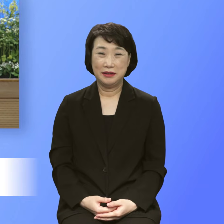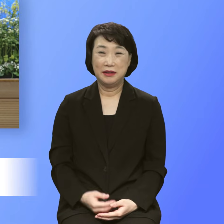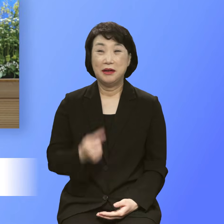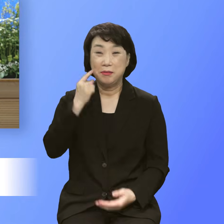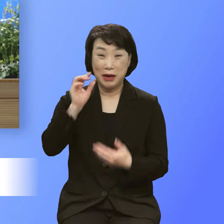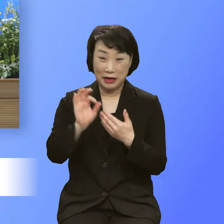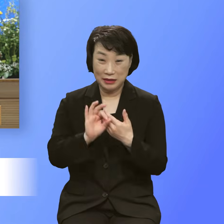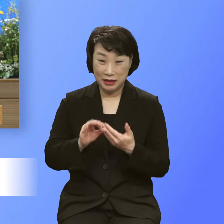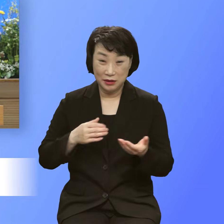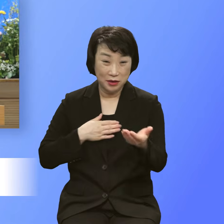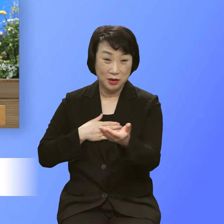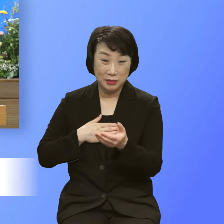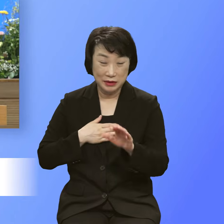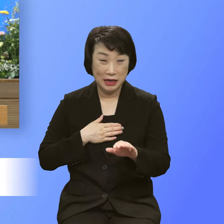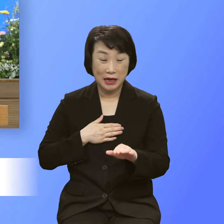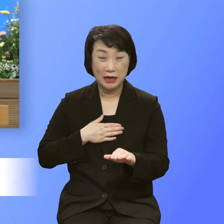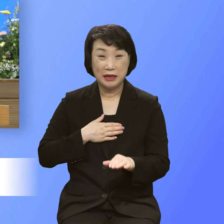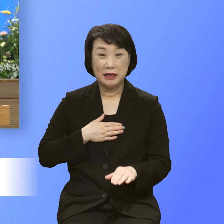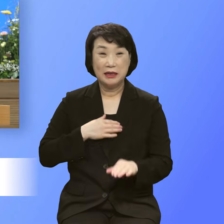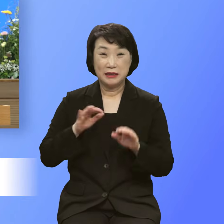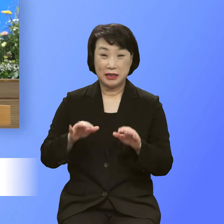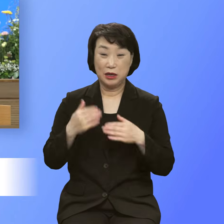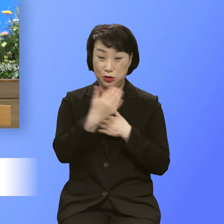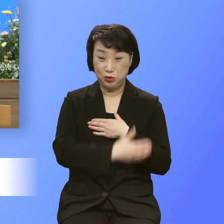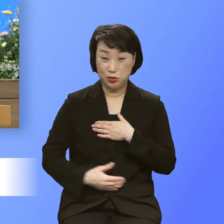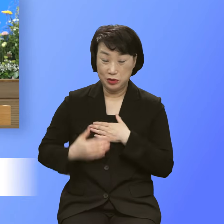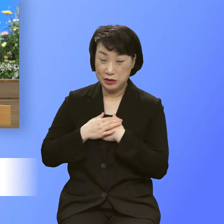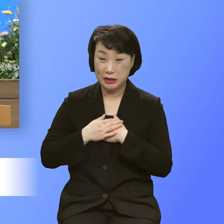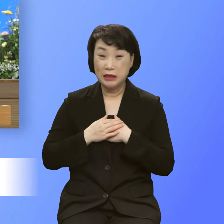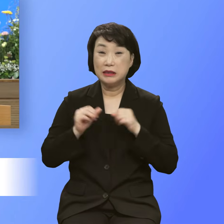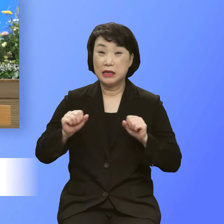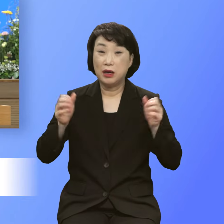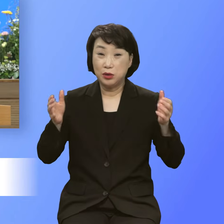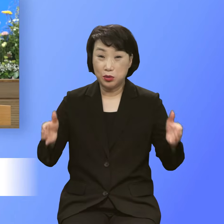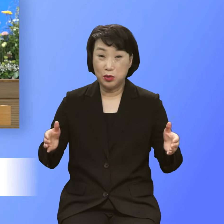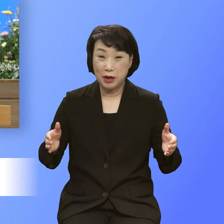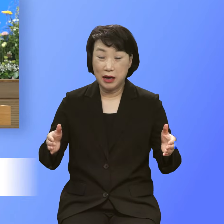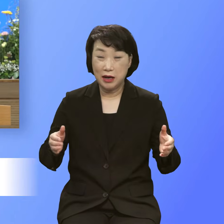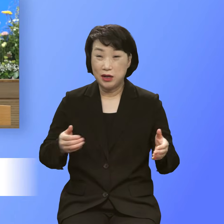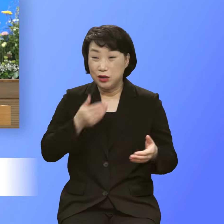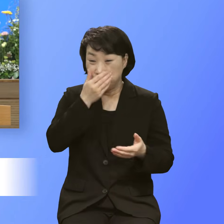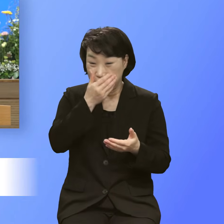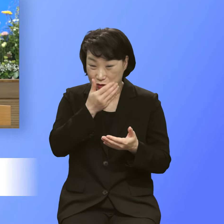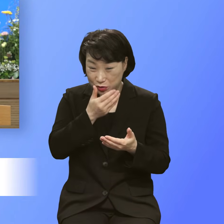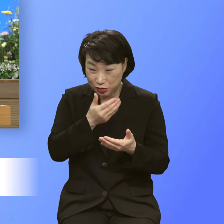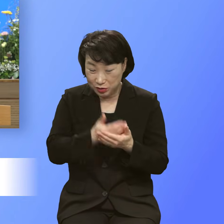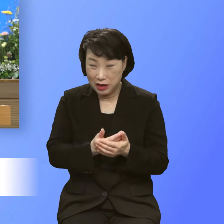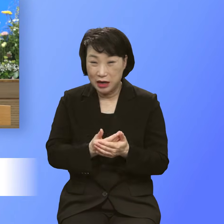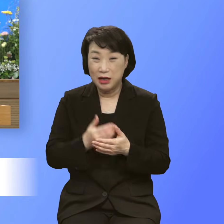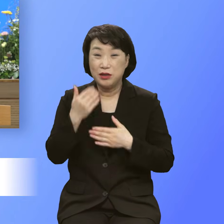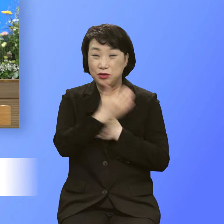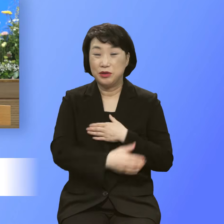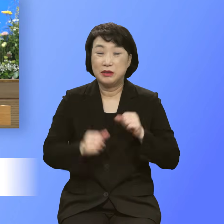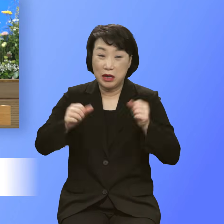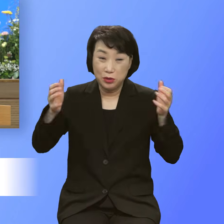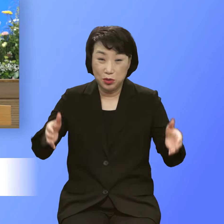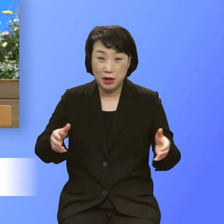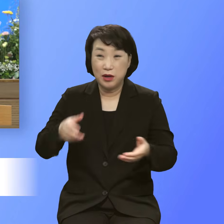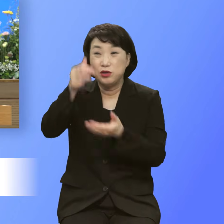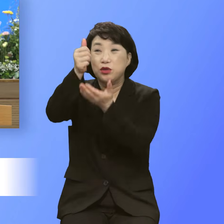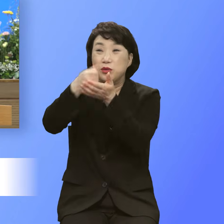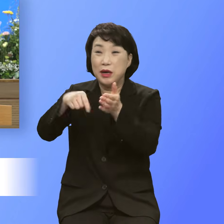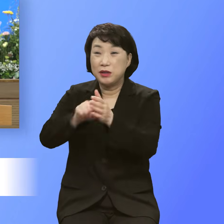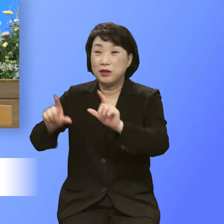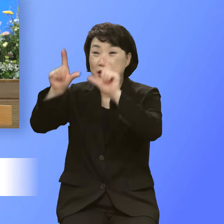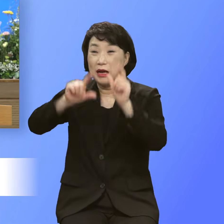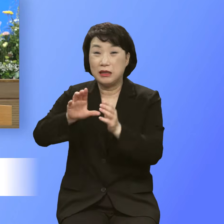만약에 잘 보세요. 육신이 살 때 이 소중함, 주를 위해서는 우리